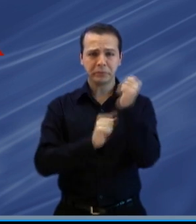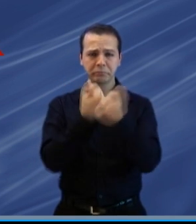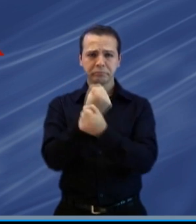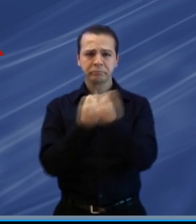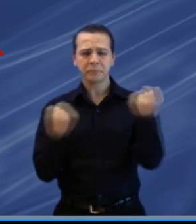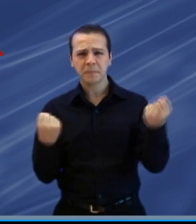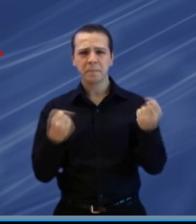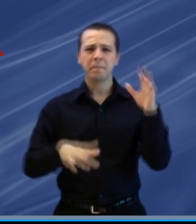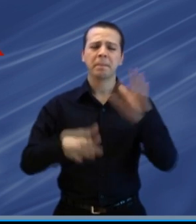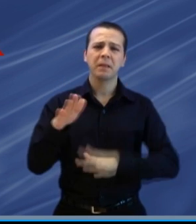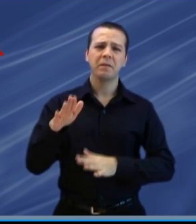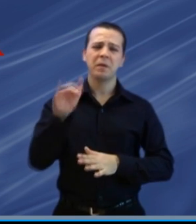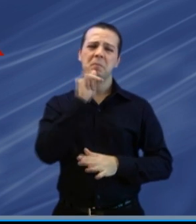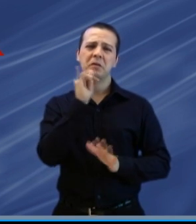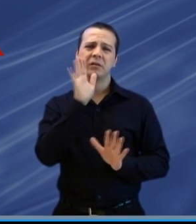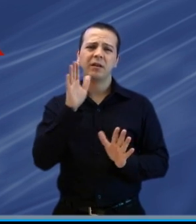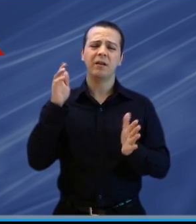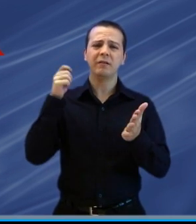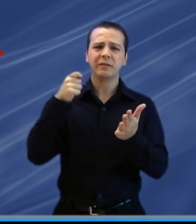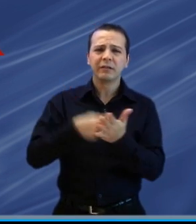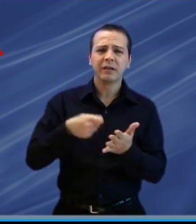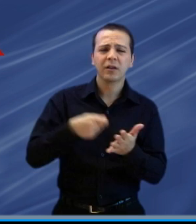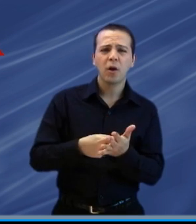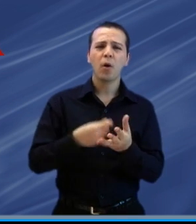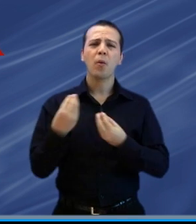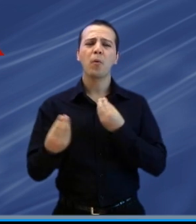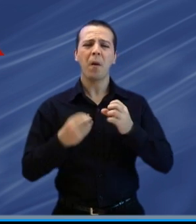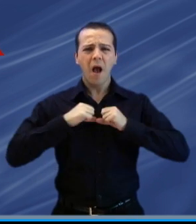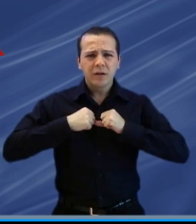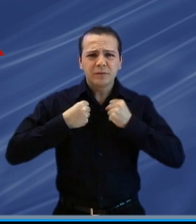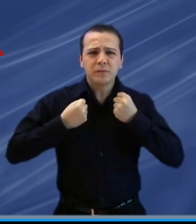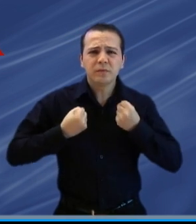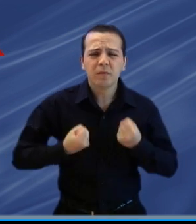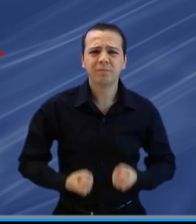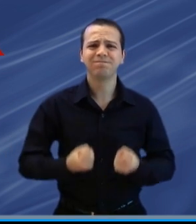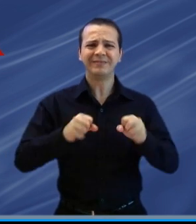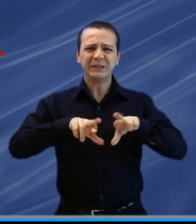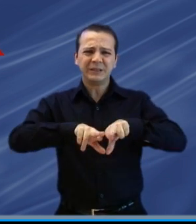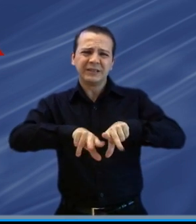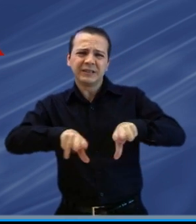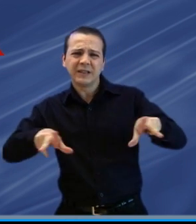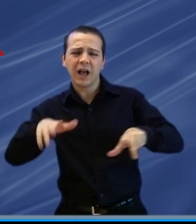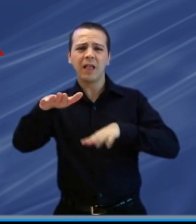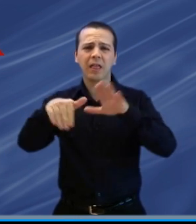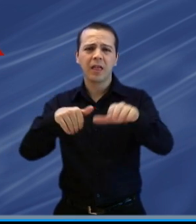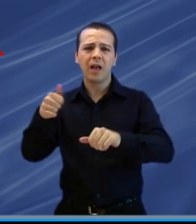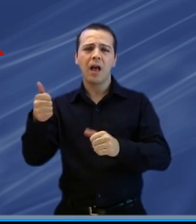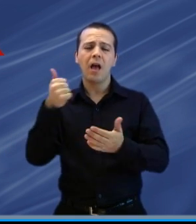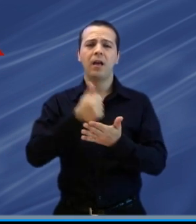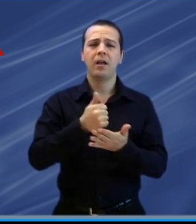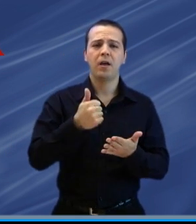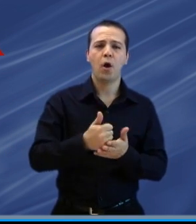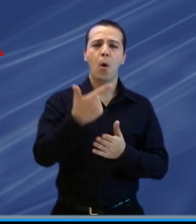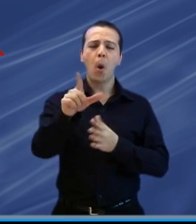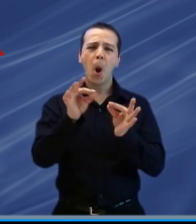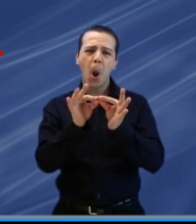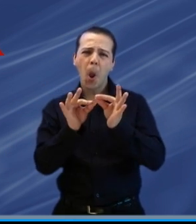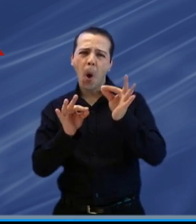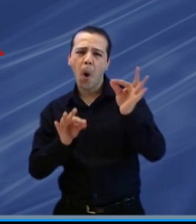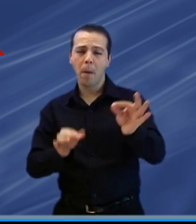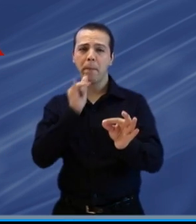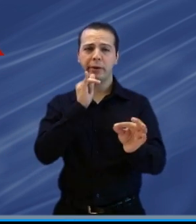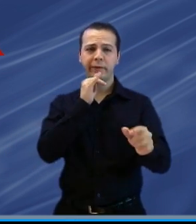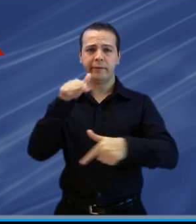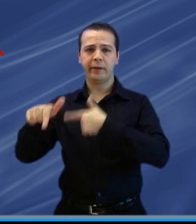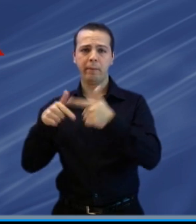às vezes, têm que despender também esforços muito grandes para trazer essas pessoas que moram em outros bairros,